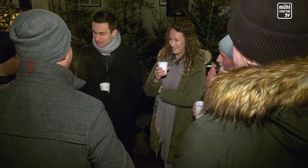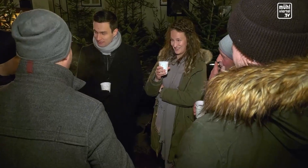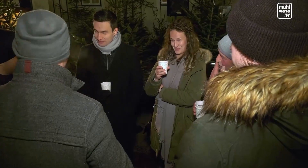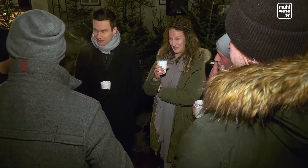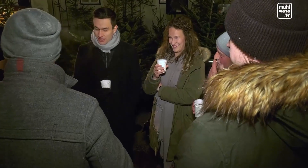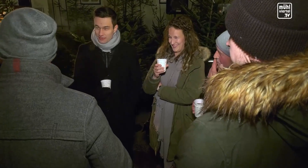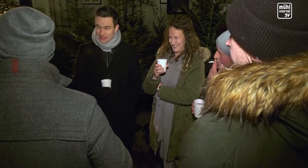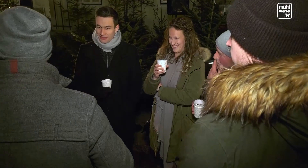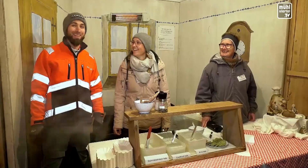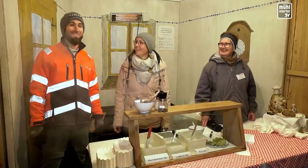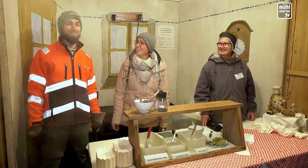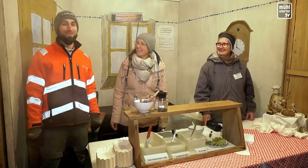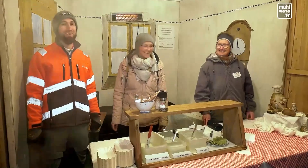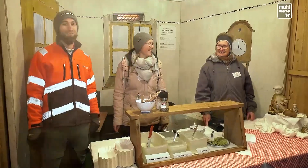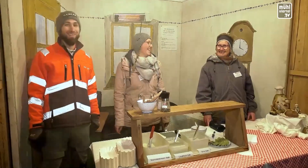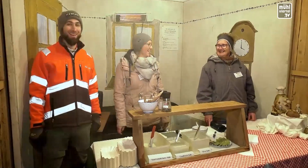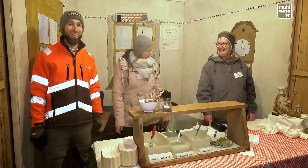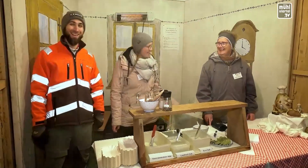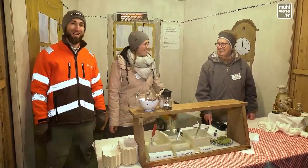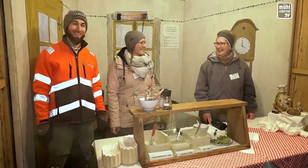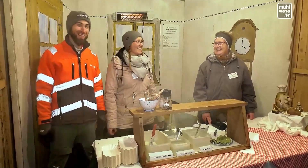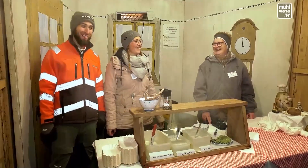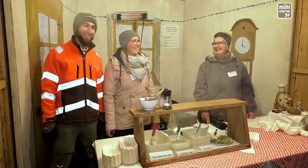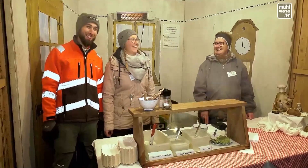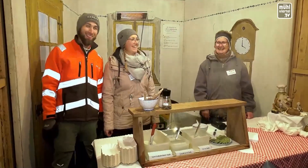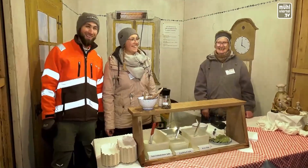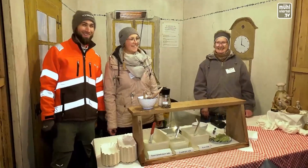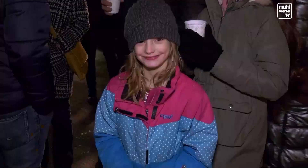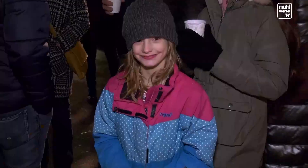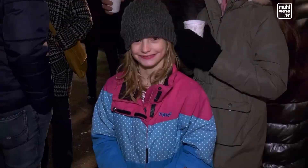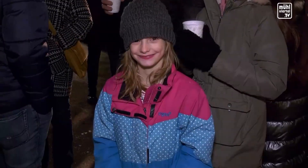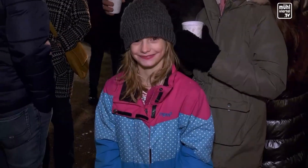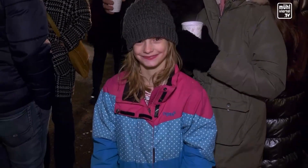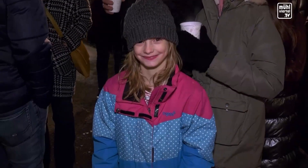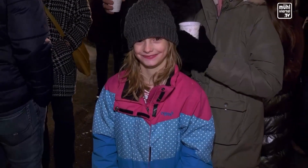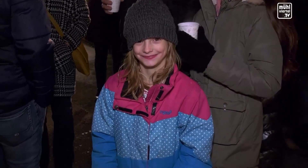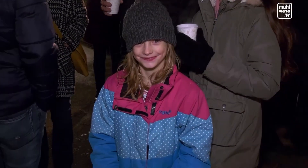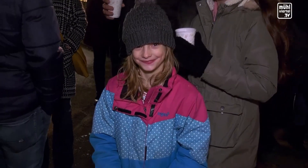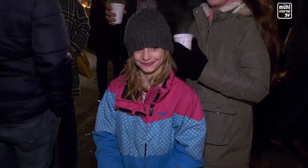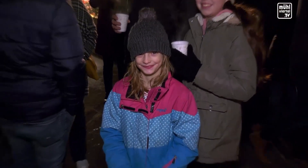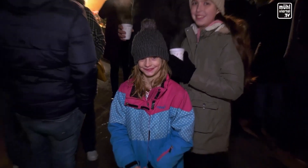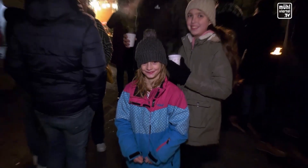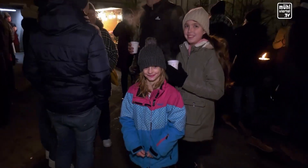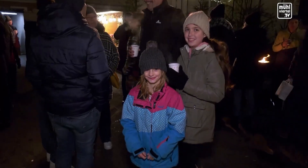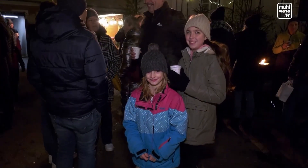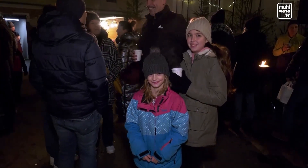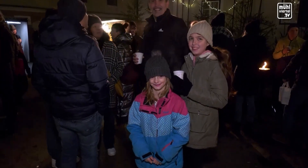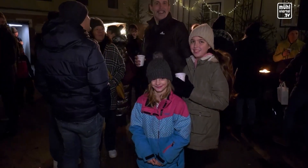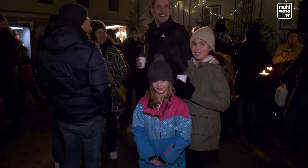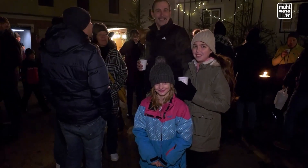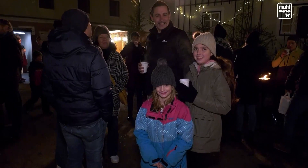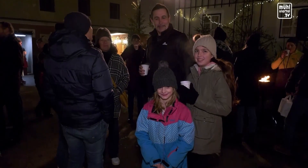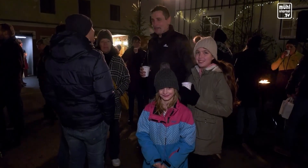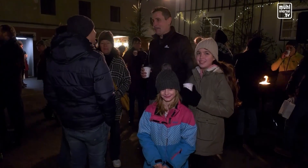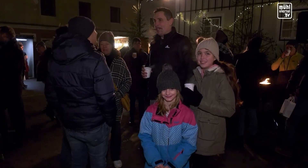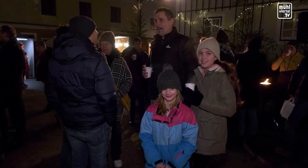kommen meine 5 Geschwister zusammen und da gibt es heuer Knackwurst mit Sauerkraut. Und